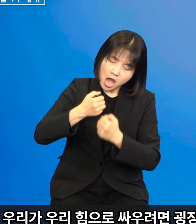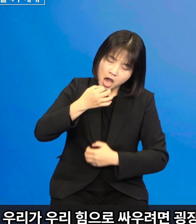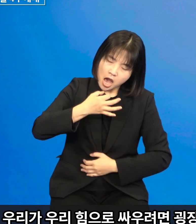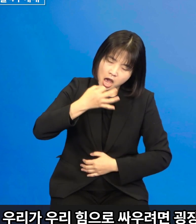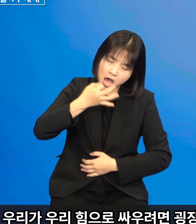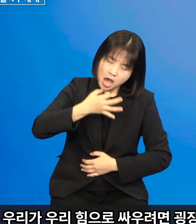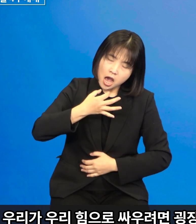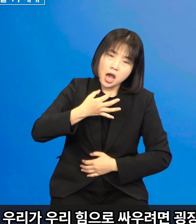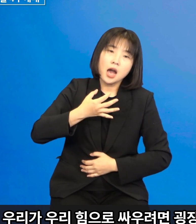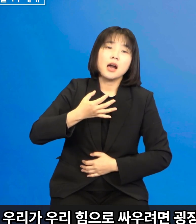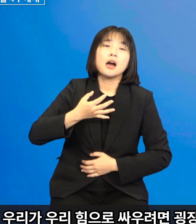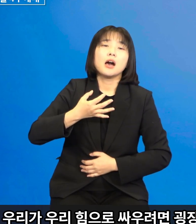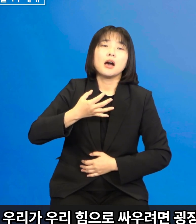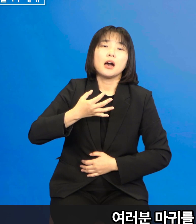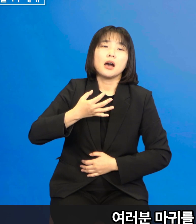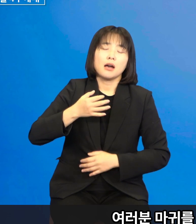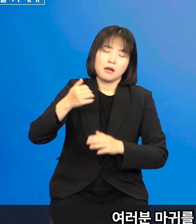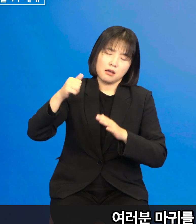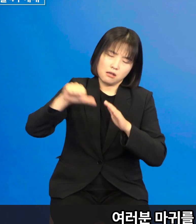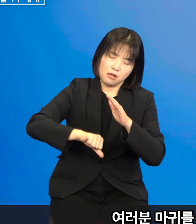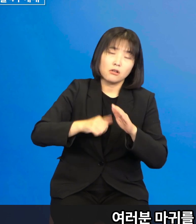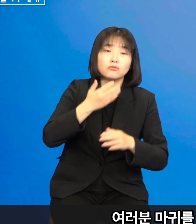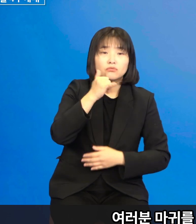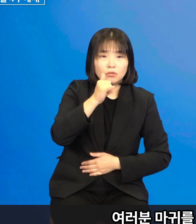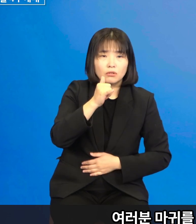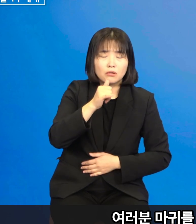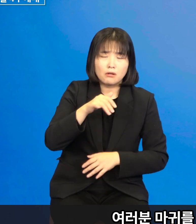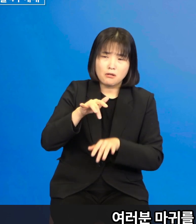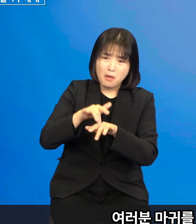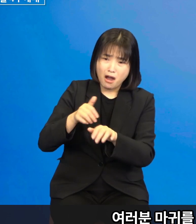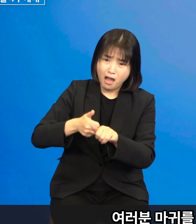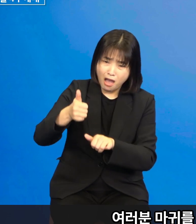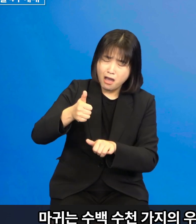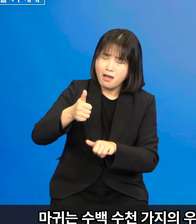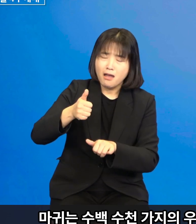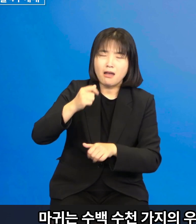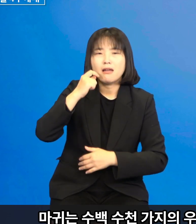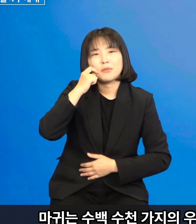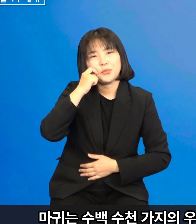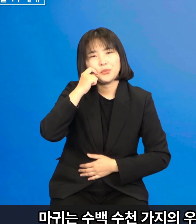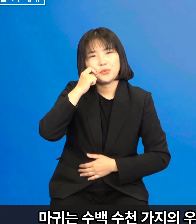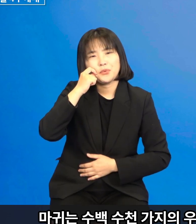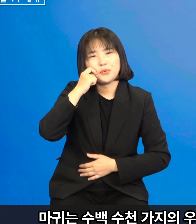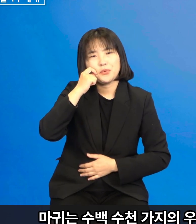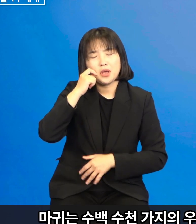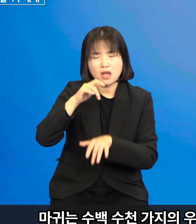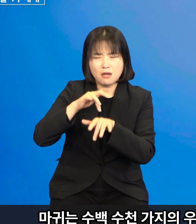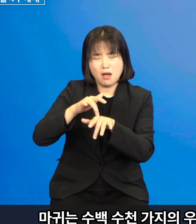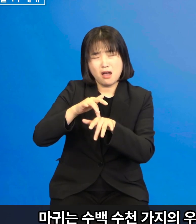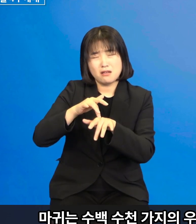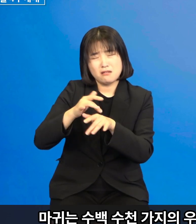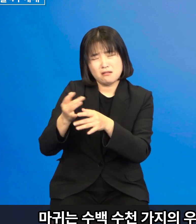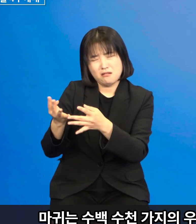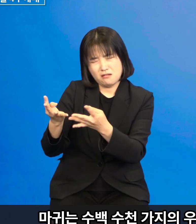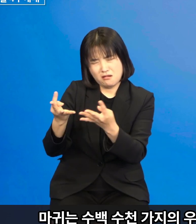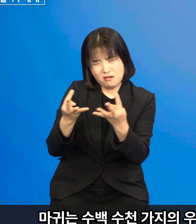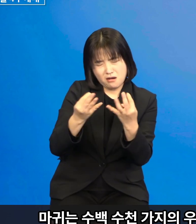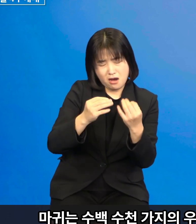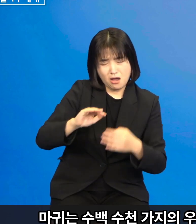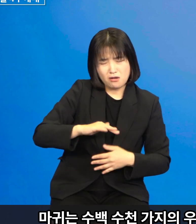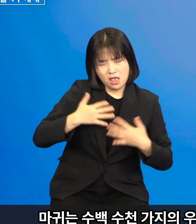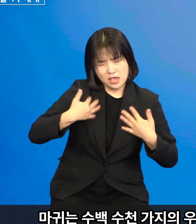힘들고 이길 가능성도 거의 없습니다. 여러분, 마귀를 여러분들 어떻게 이길 거예요? 마귀는 수백 수천 가지의 우리의